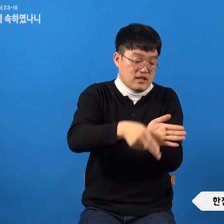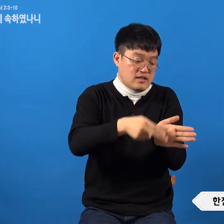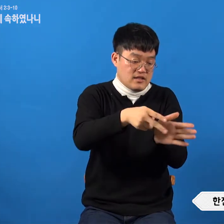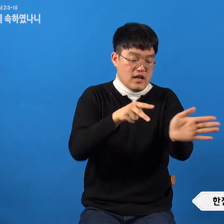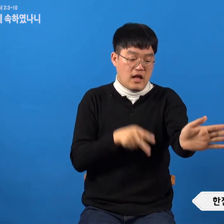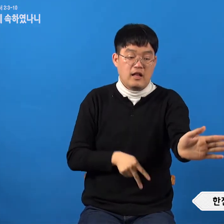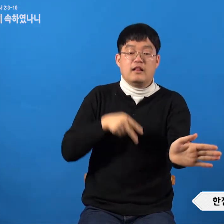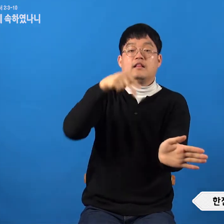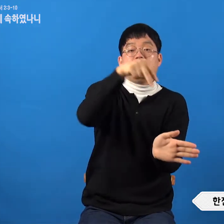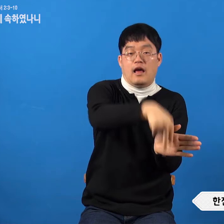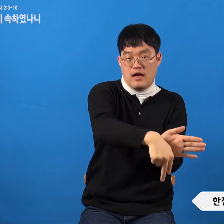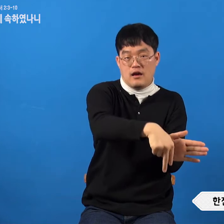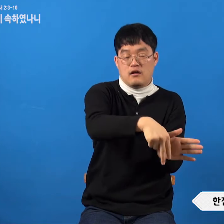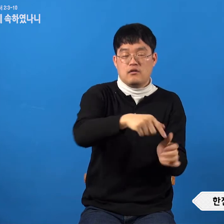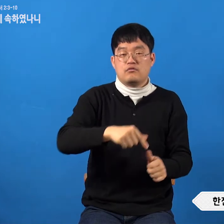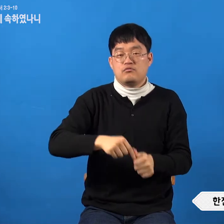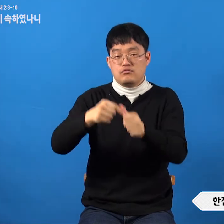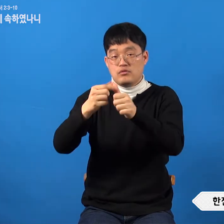있습니다.